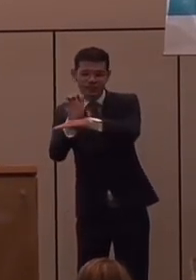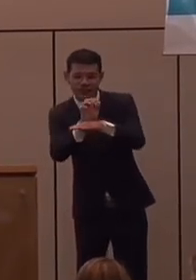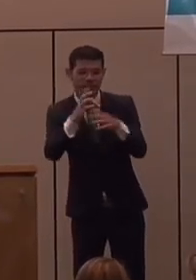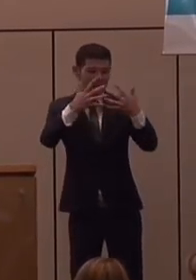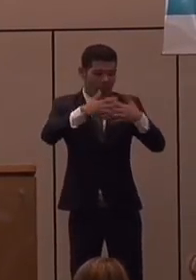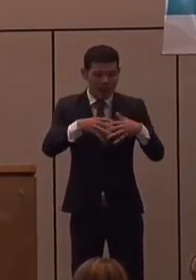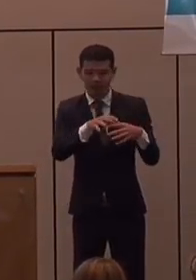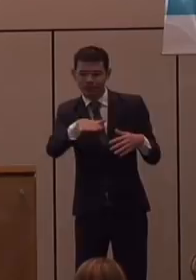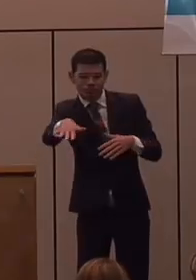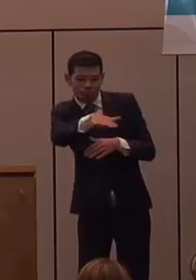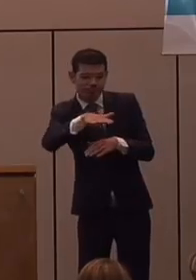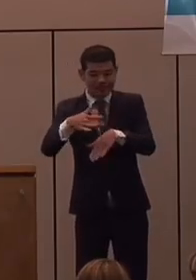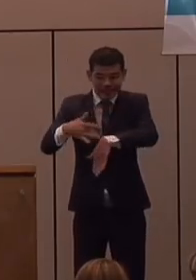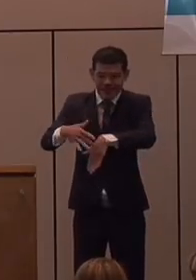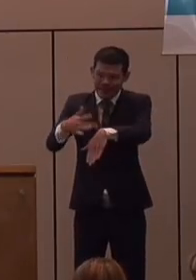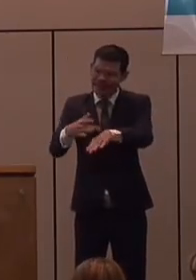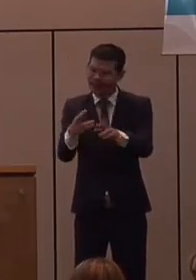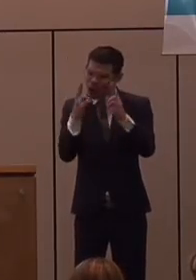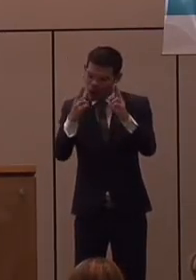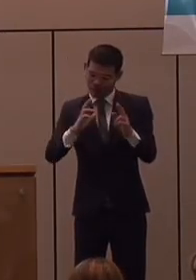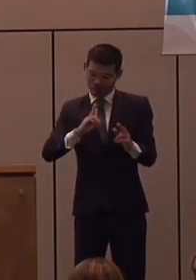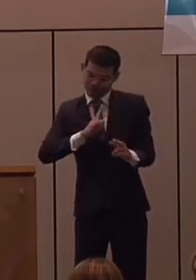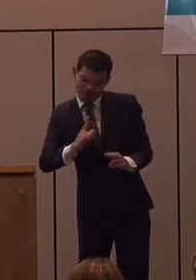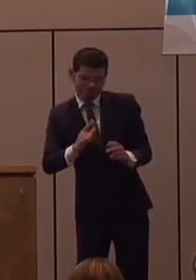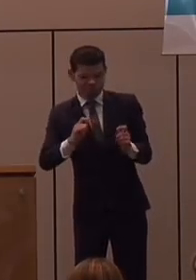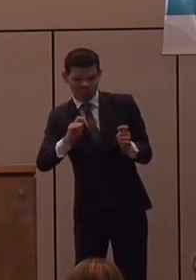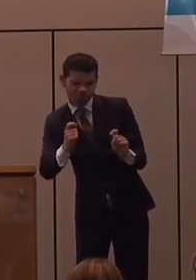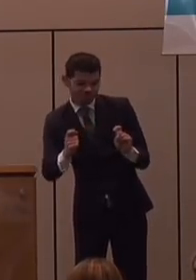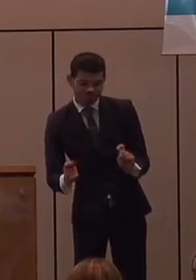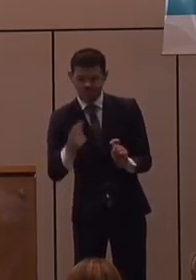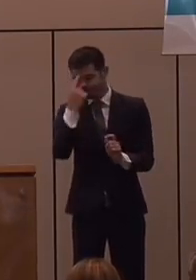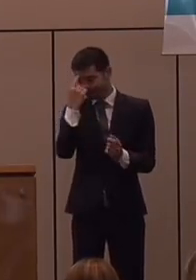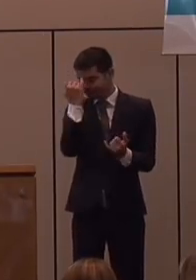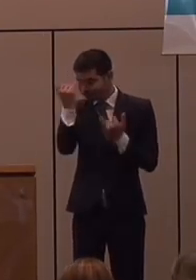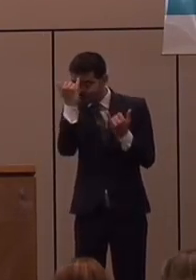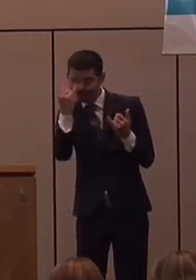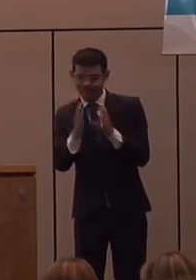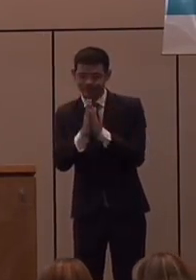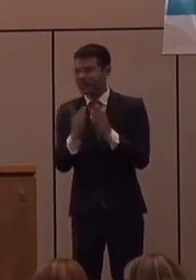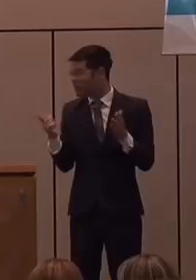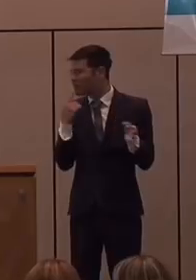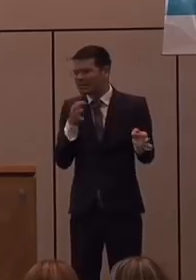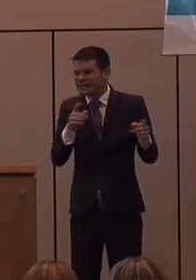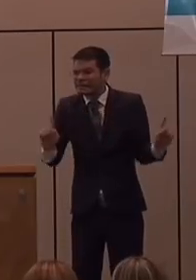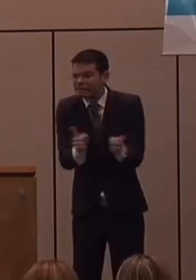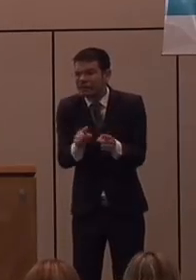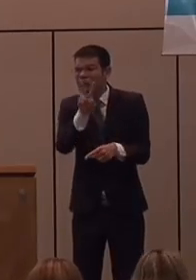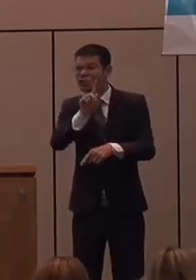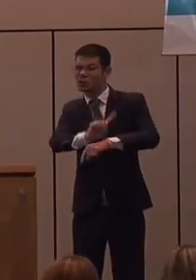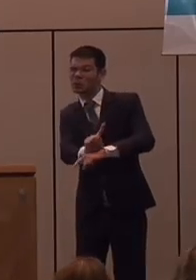quiero que nos cuente brevemente y espere quiero en la palabra dos minutos a juan carlos garay ir todo el director de impulsa